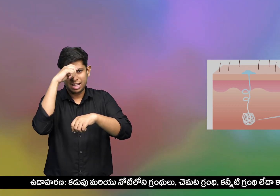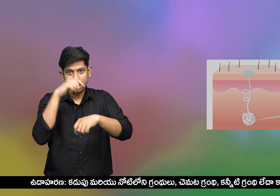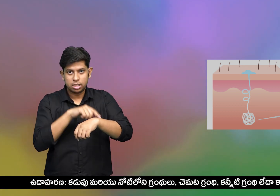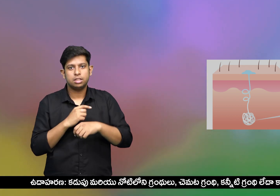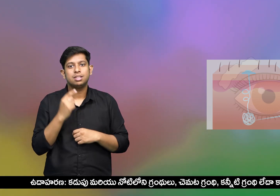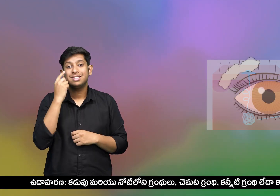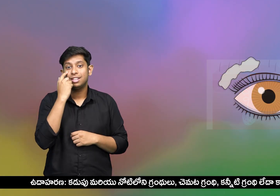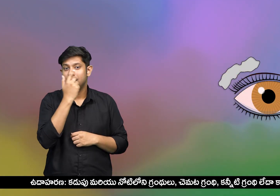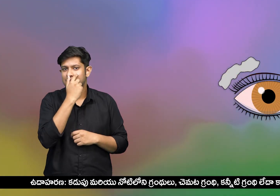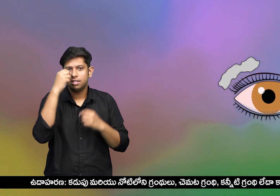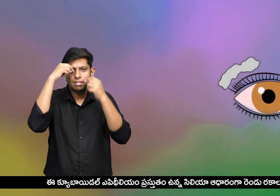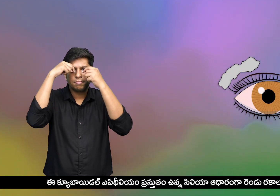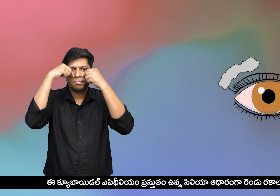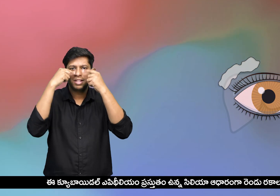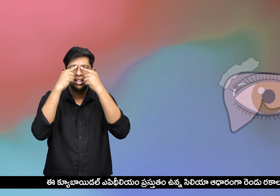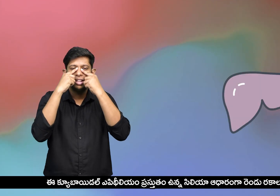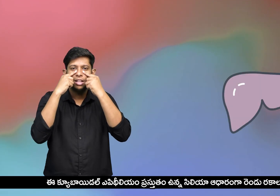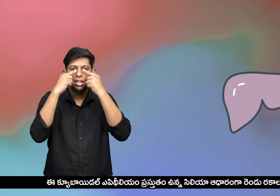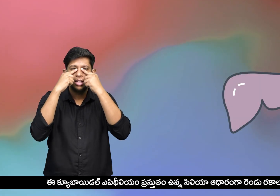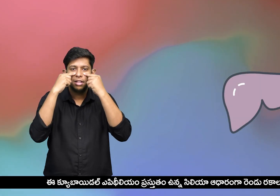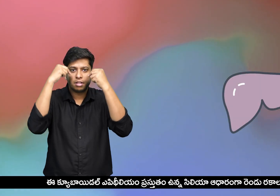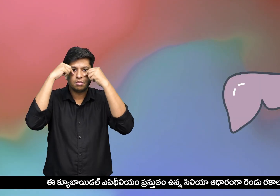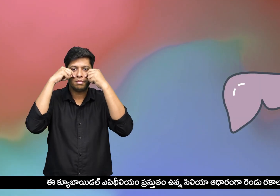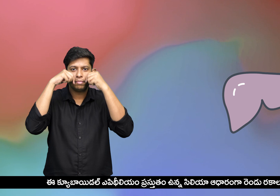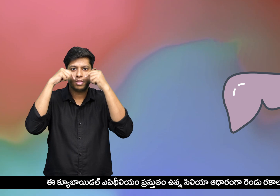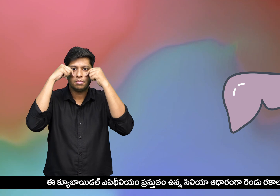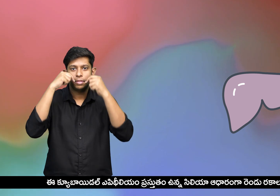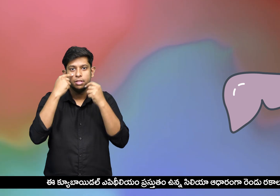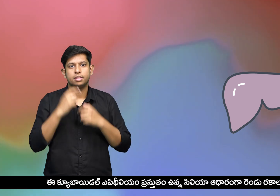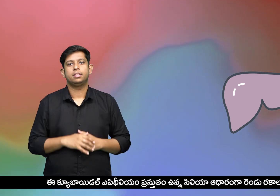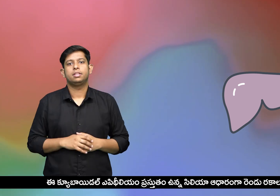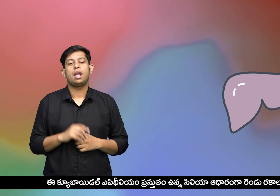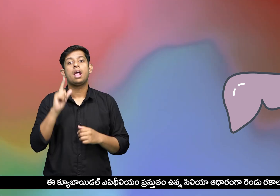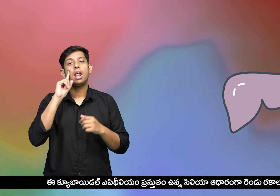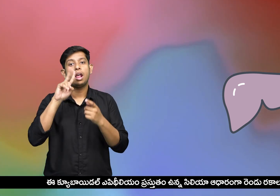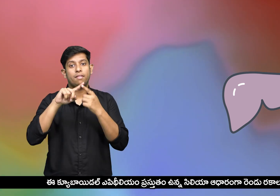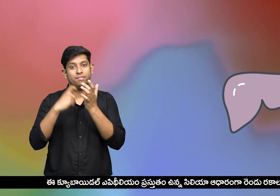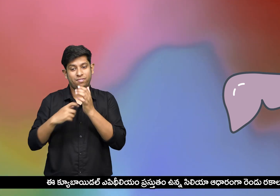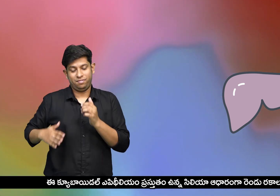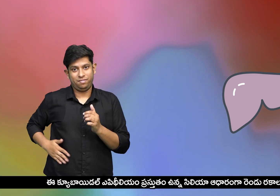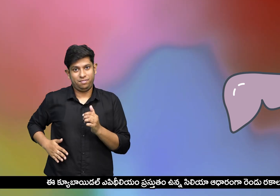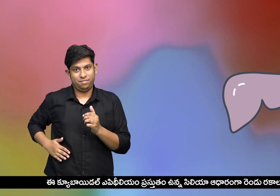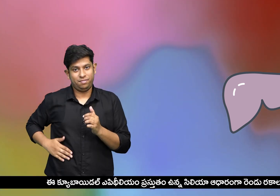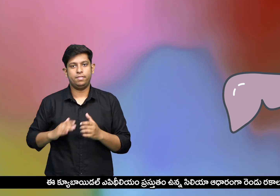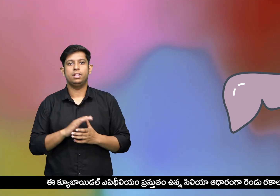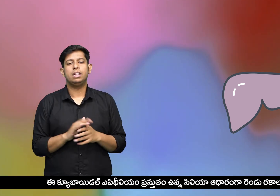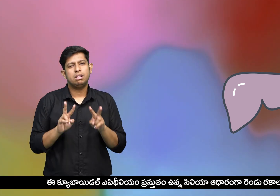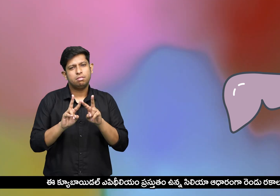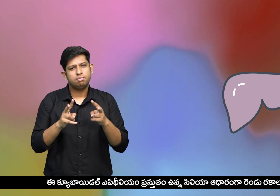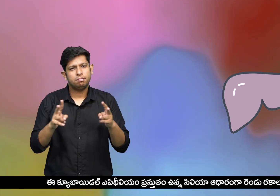కాలేయం మొదలైనవి. ఈ క్యూబాయిటల్ ఎపిథీలియం ప్రస్తుతం ఉన్న సిలియా ఆధారంగా 2